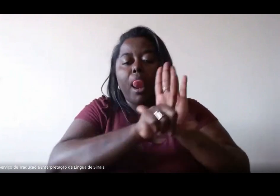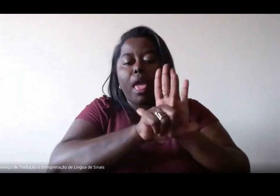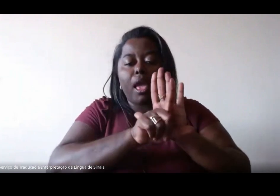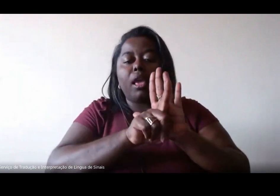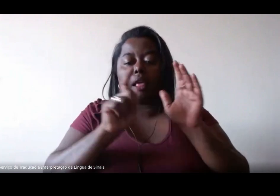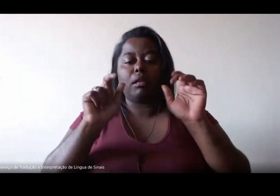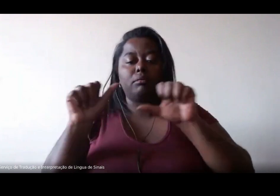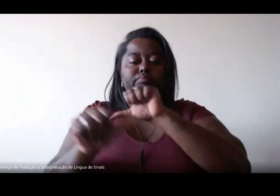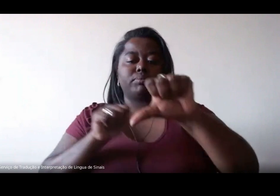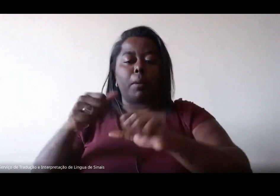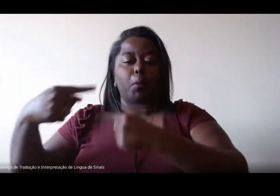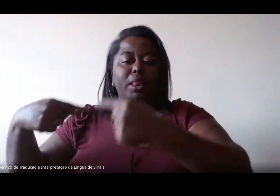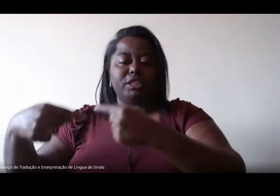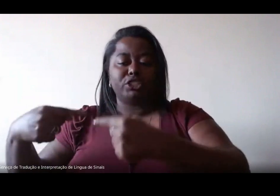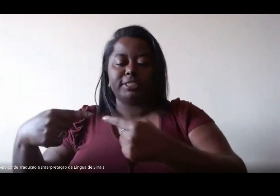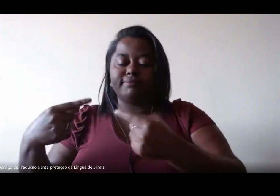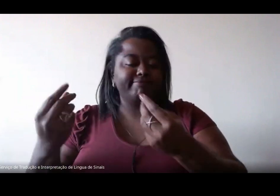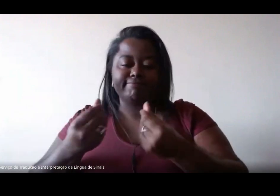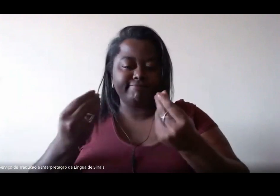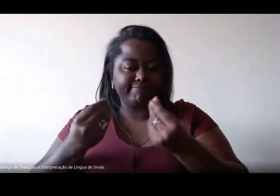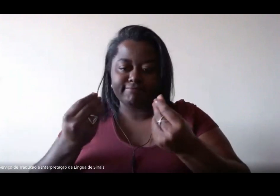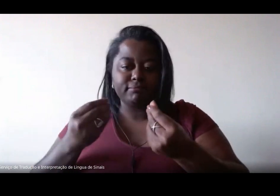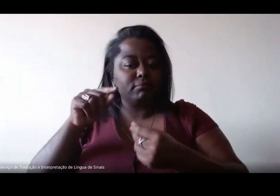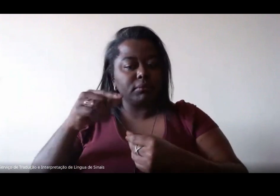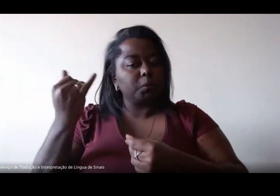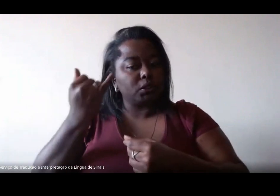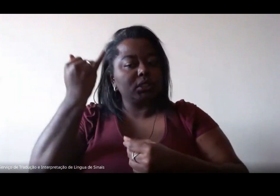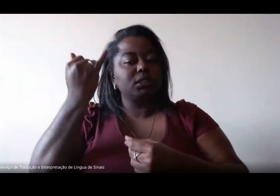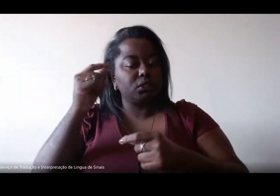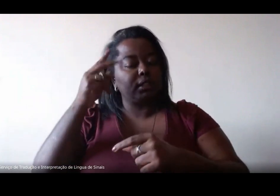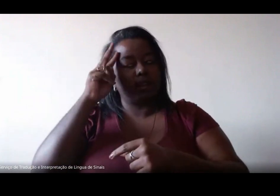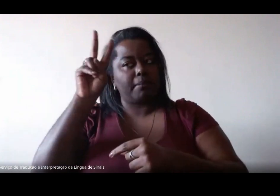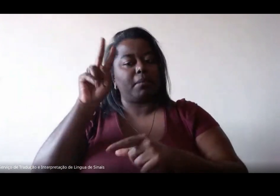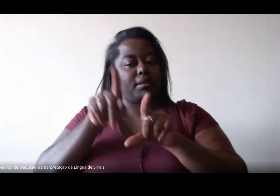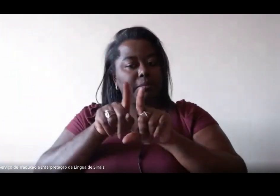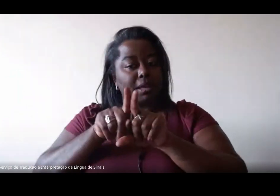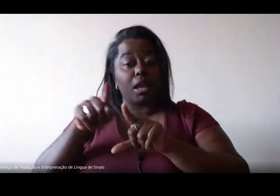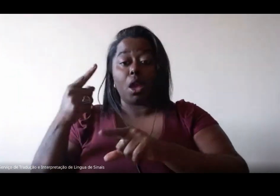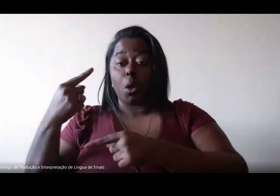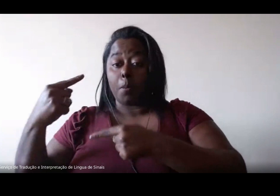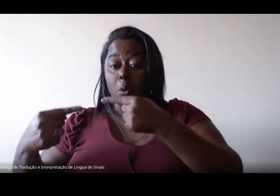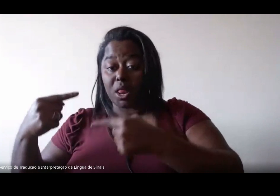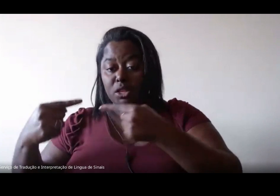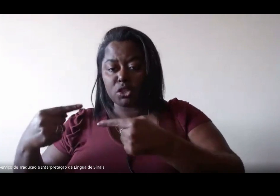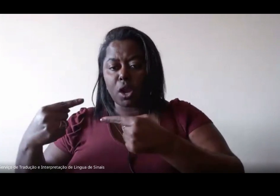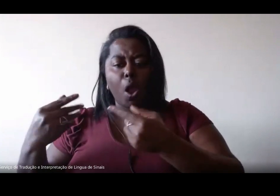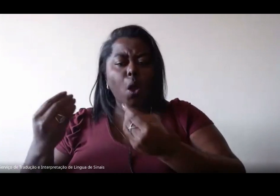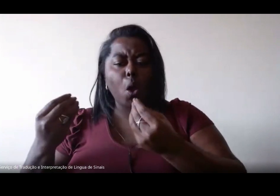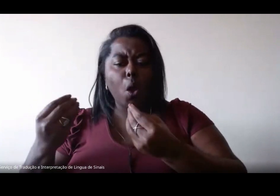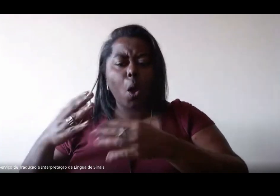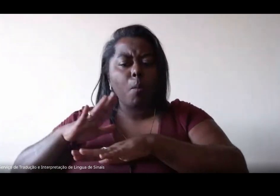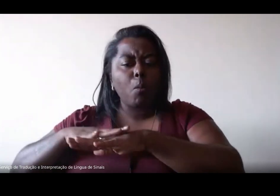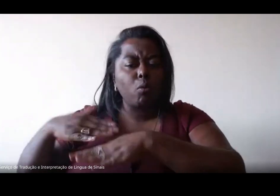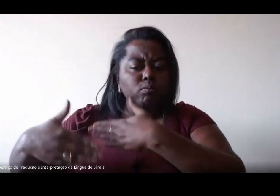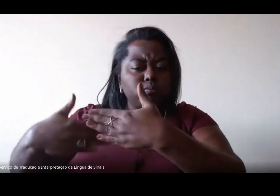né? Então, é muito importante a gente ter isso também em mente. Uma política se faz com